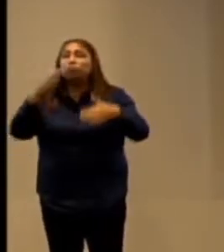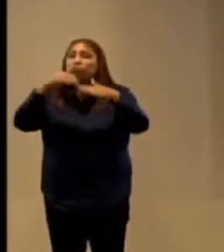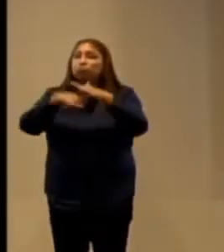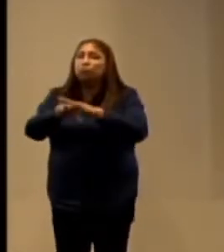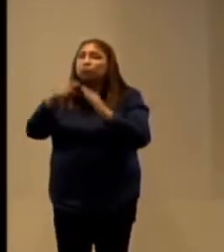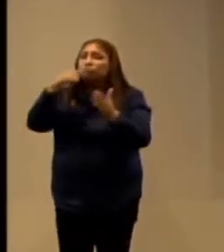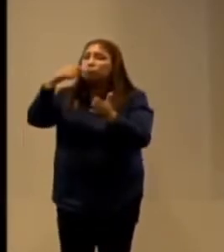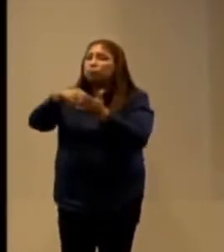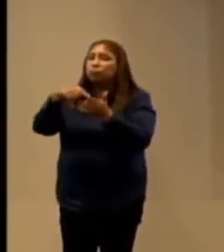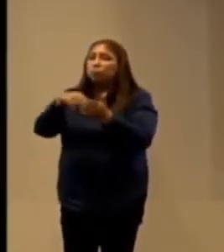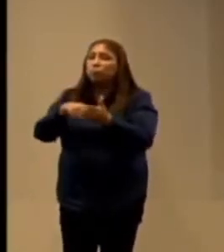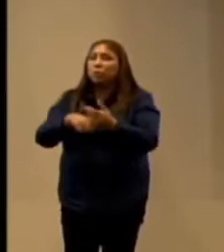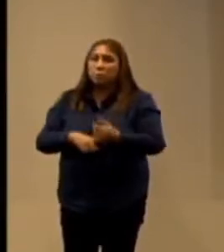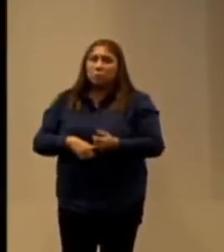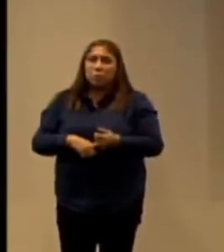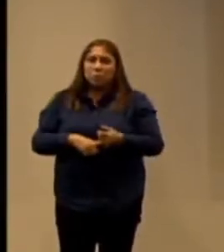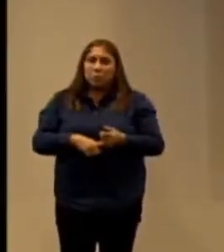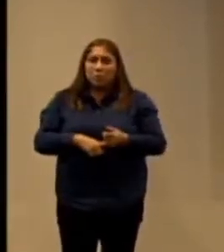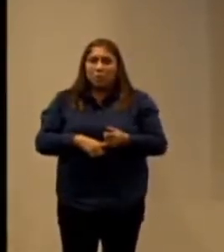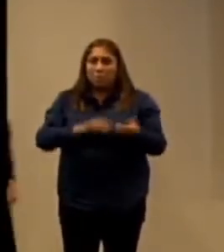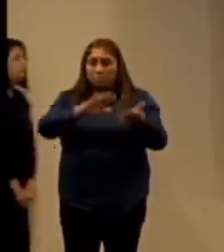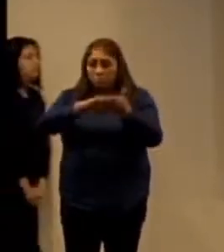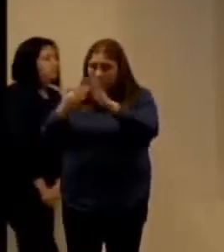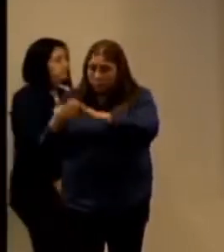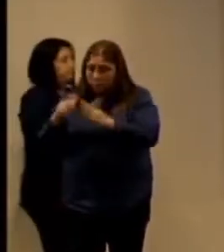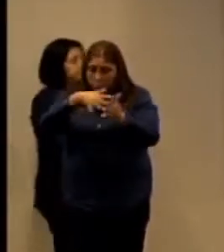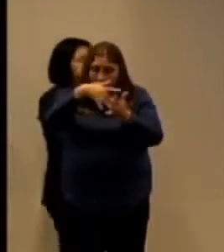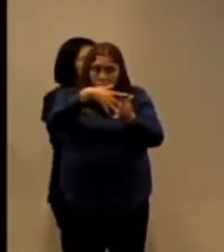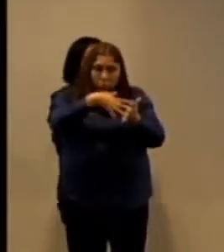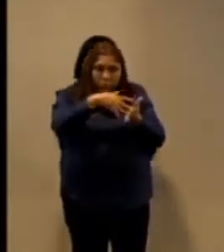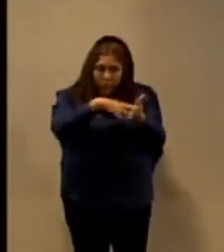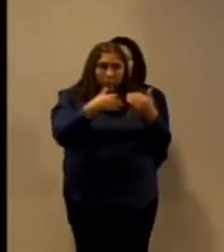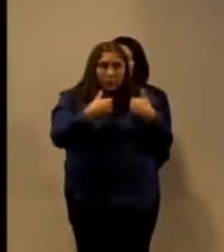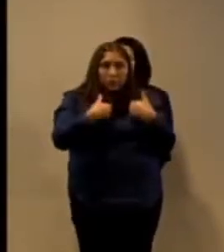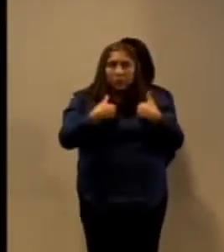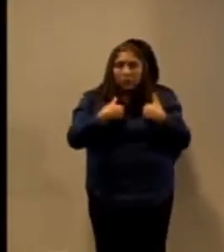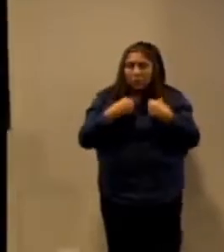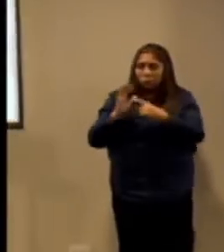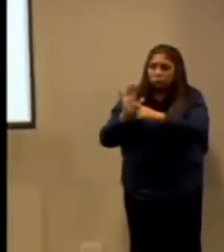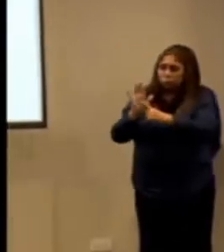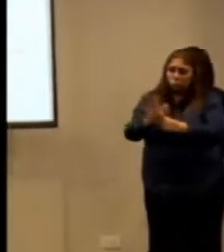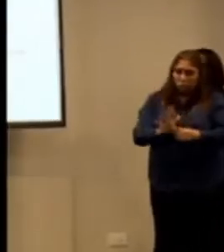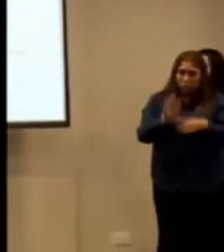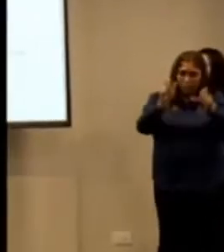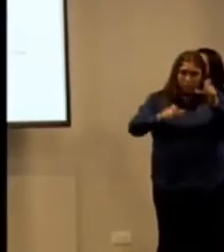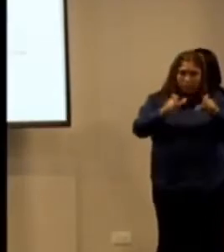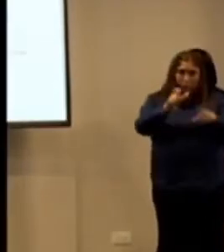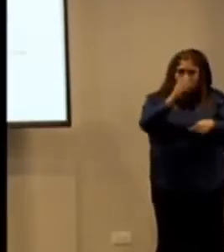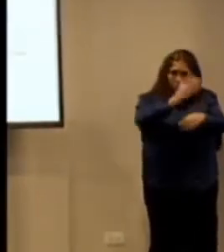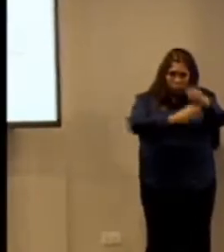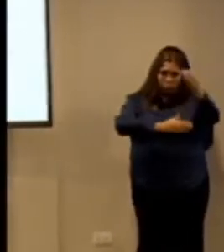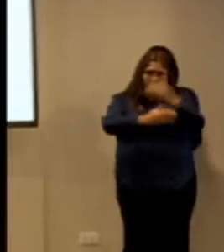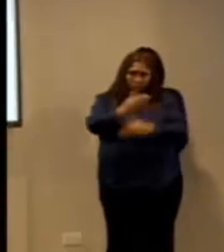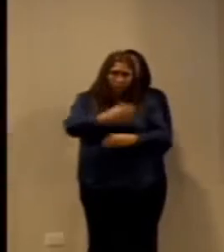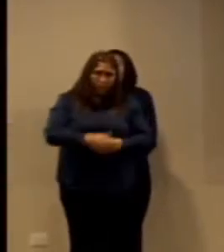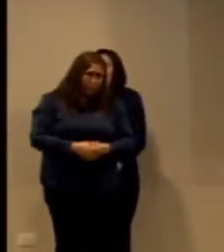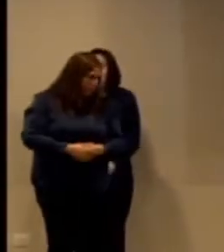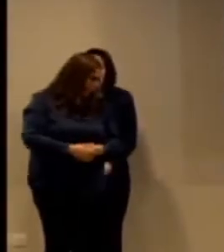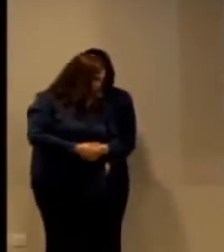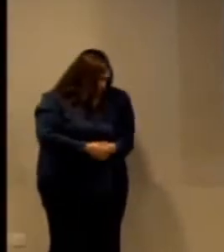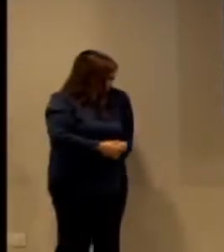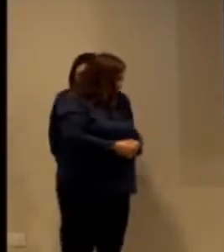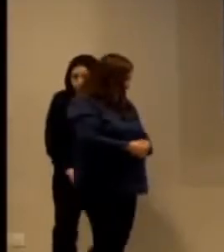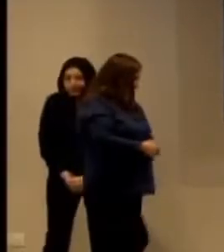de poblaciones vulnerables tenemos señalada a la persona como discapacidad. Entonces, desde